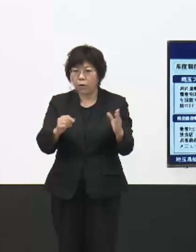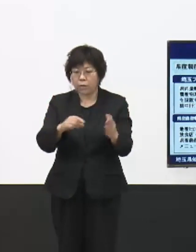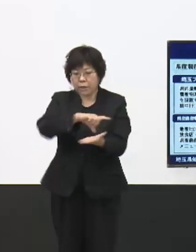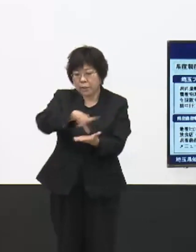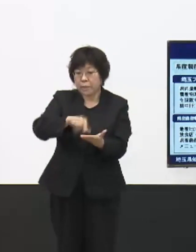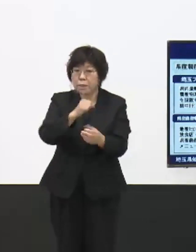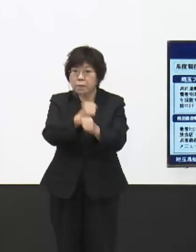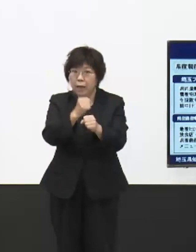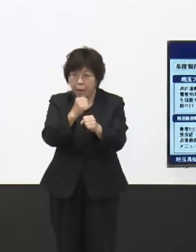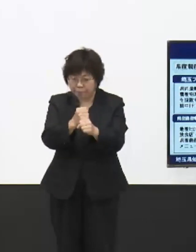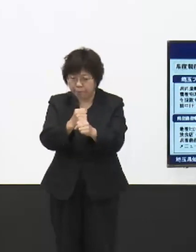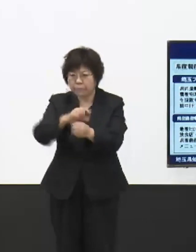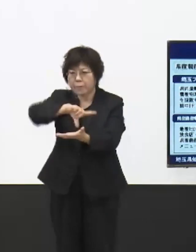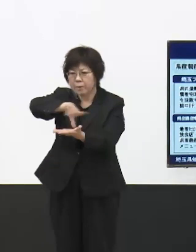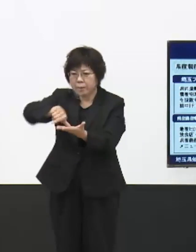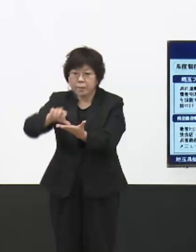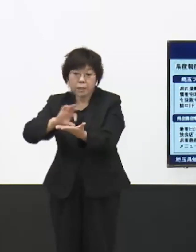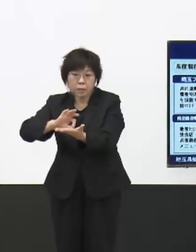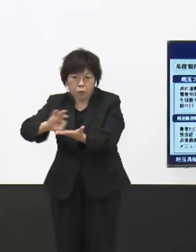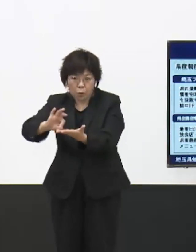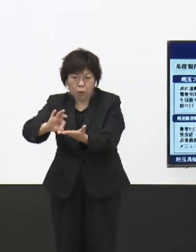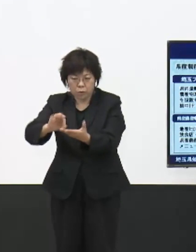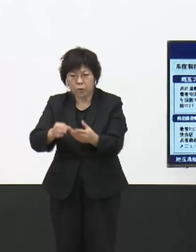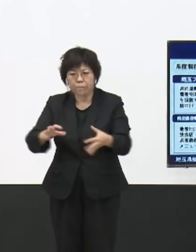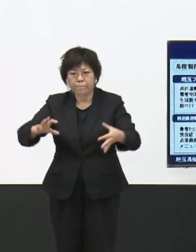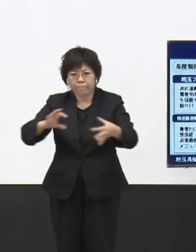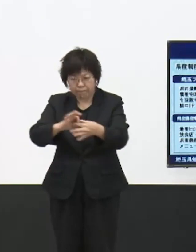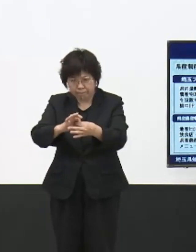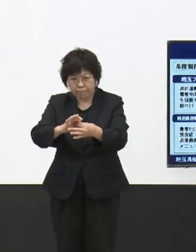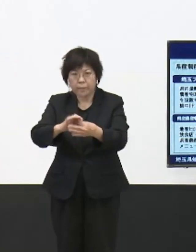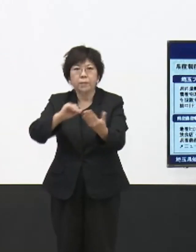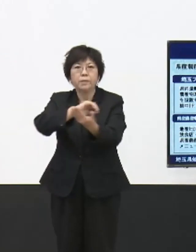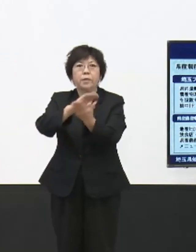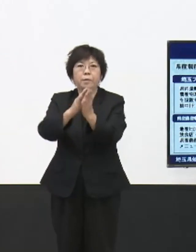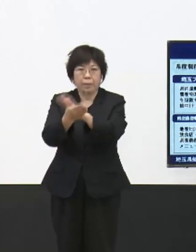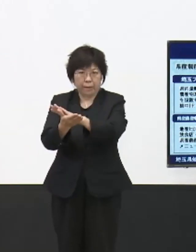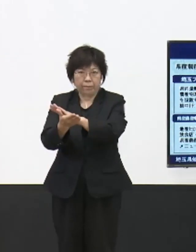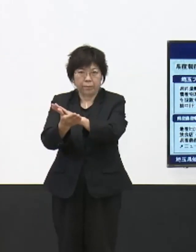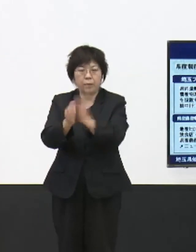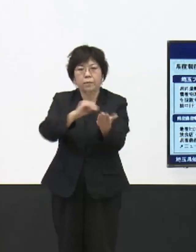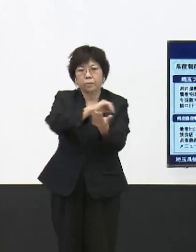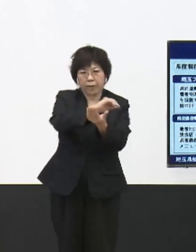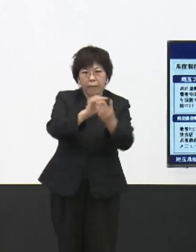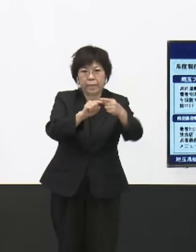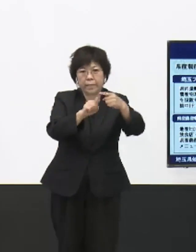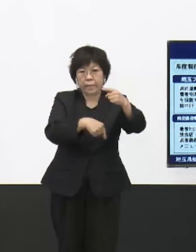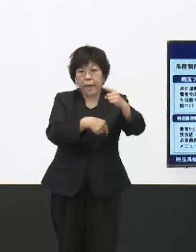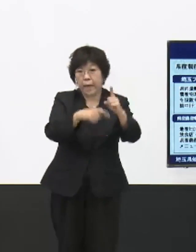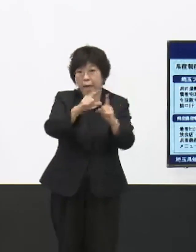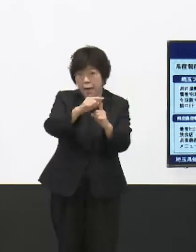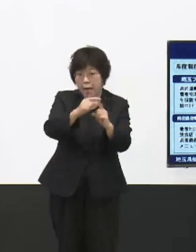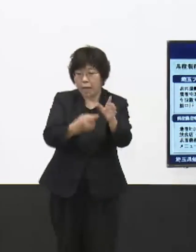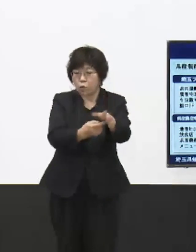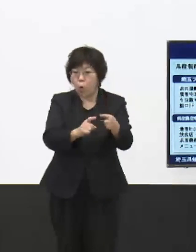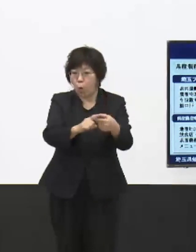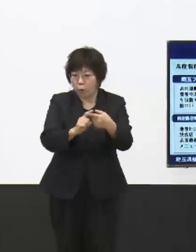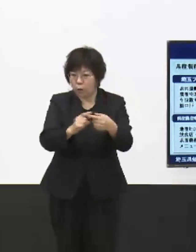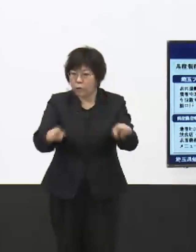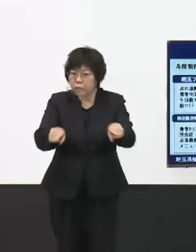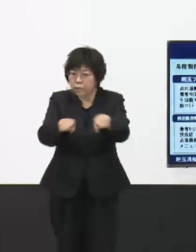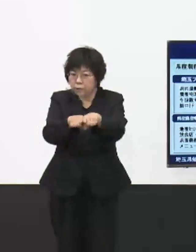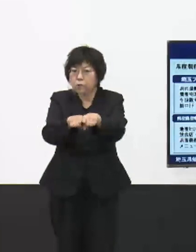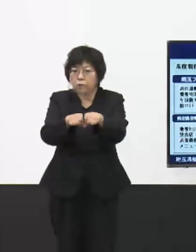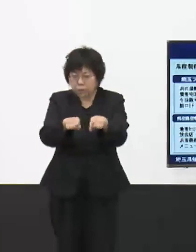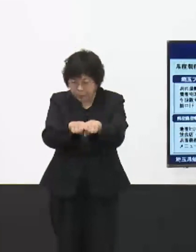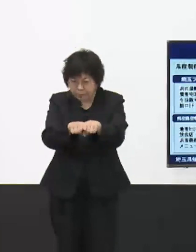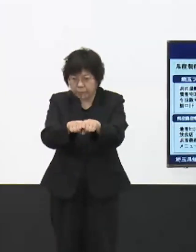して、県や JA グループ埼玉が県産米の知名度向上、消費拡大を図っ